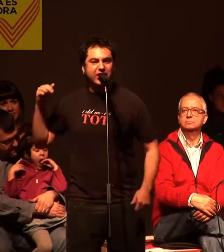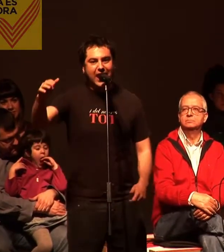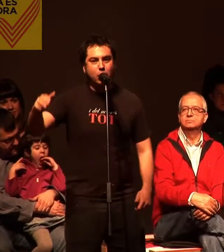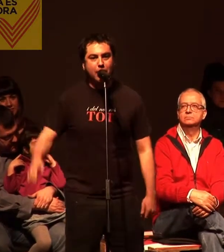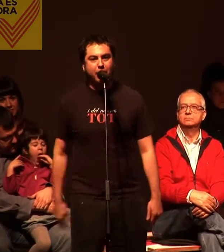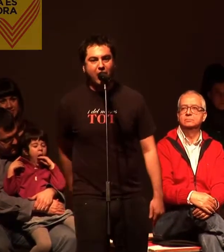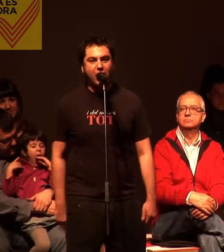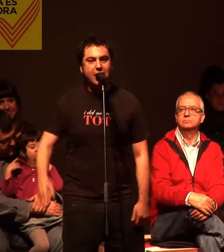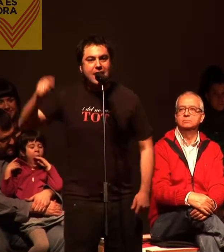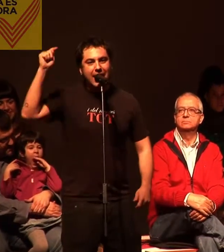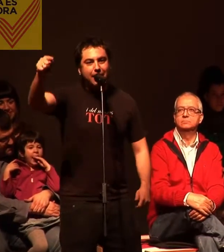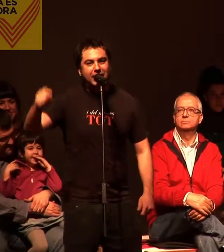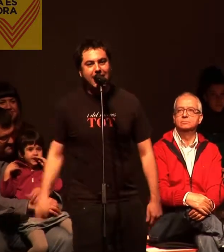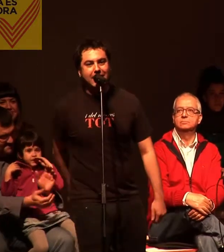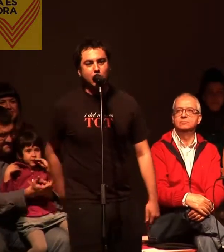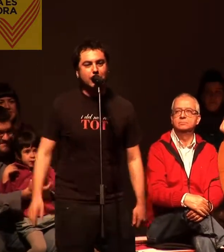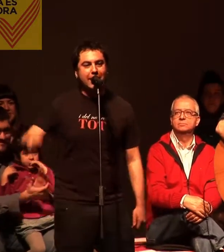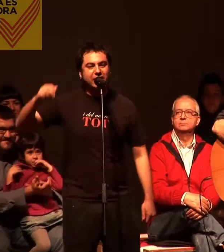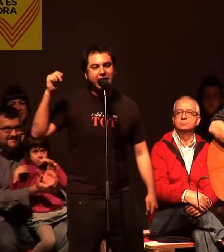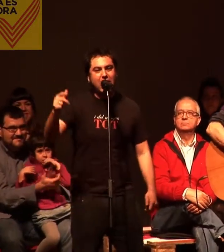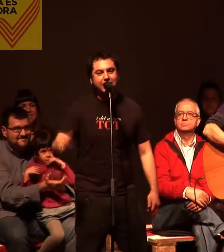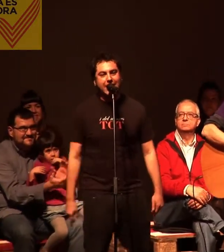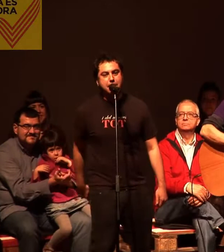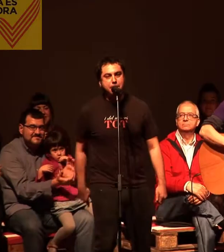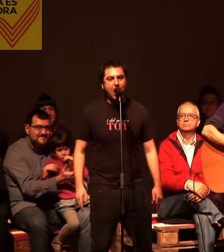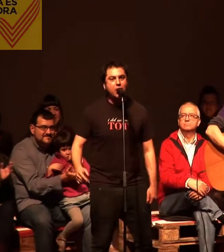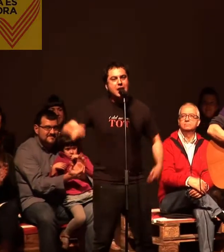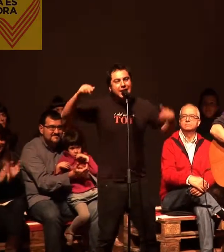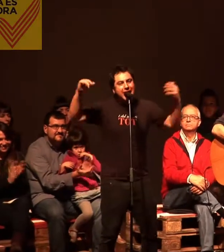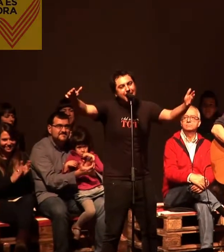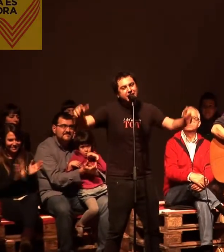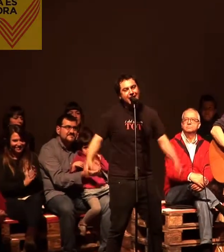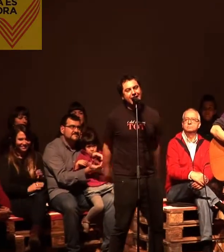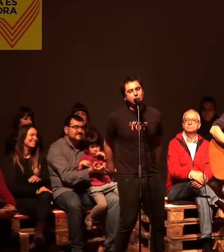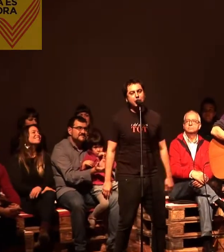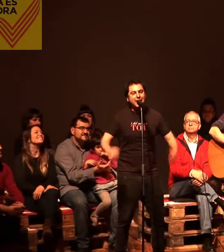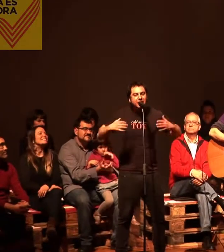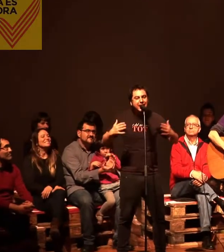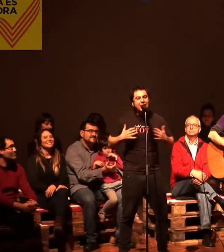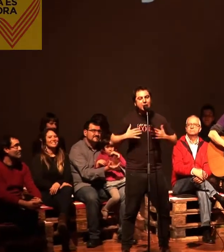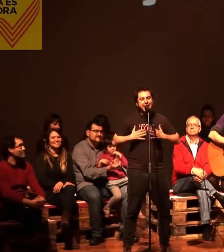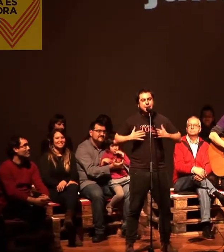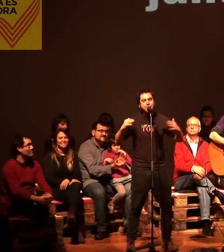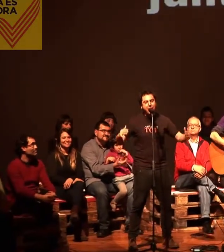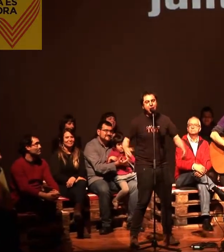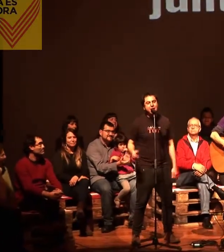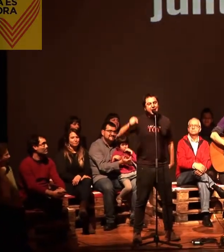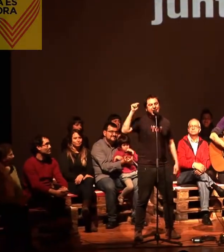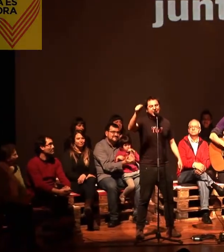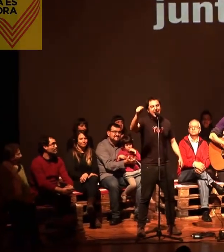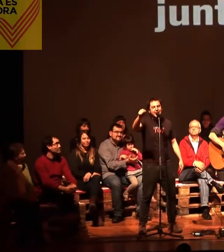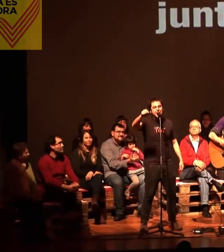l'eina, encén un bon foc, que baixa la turba dels qui no tenen por, que baixa la turba dels que no tenim